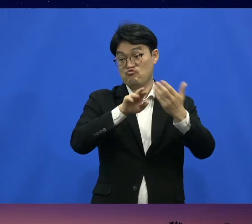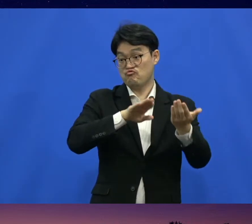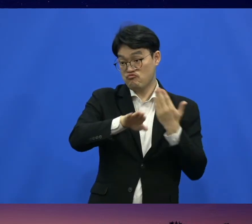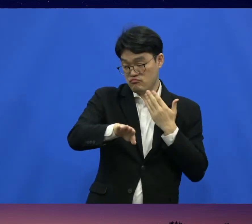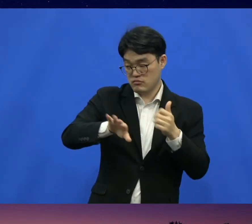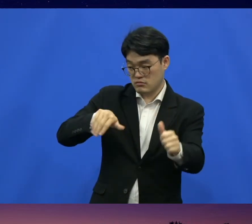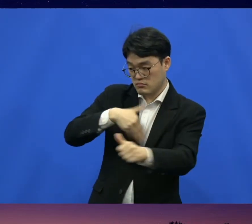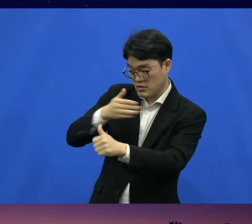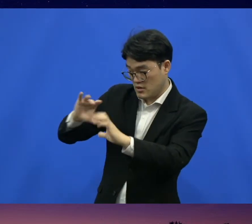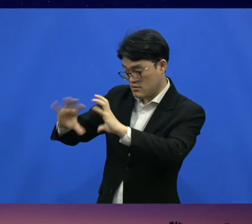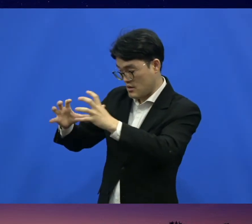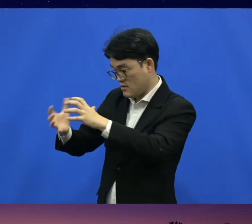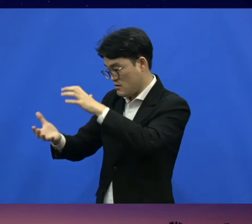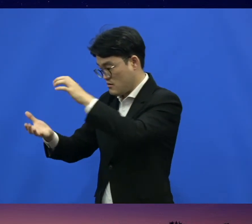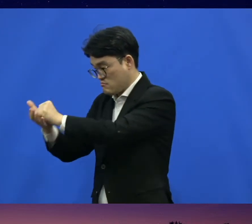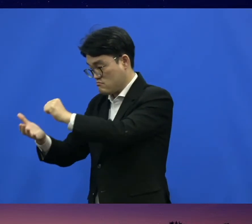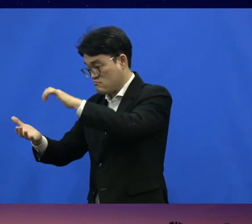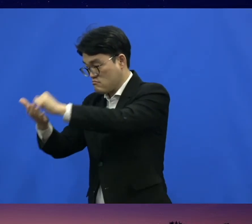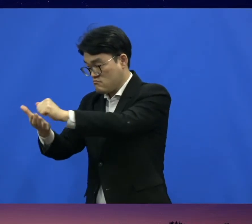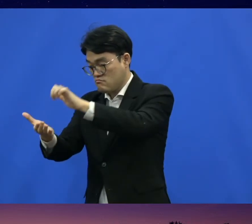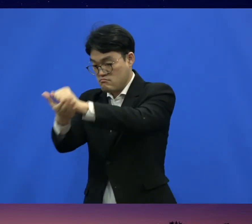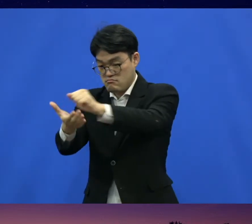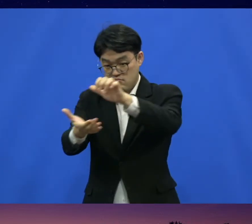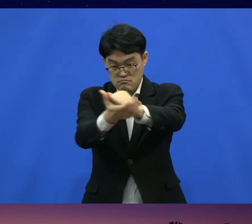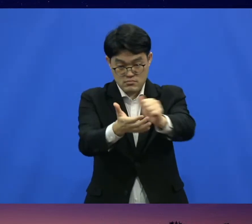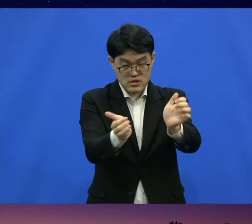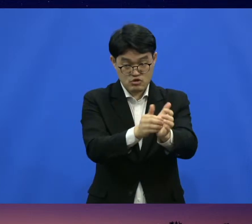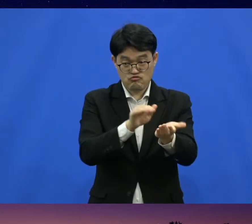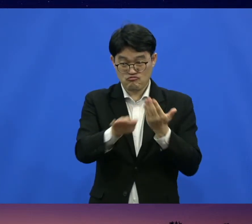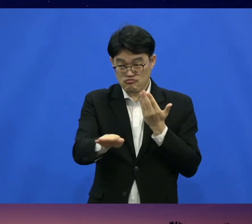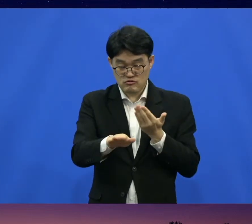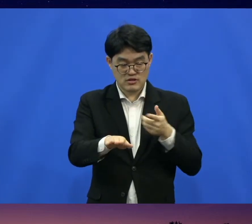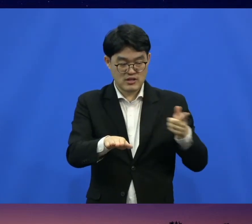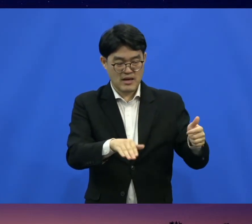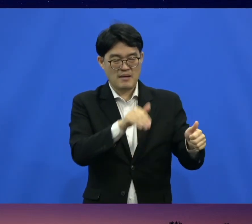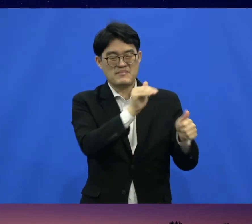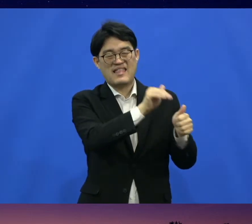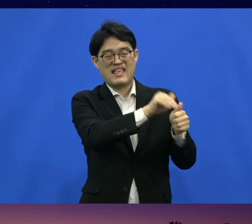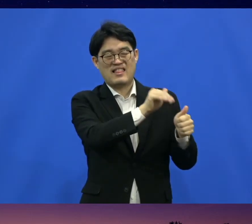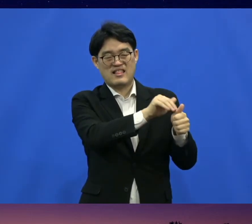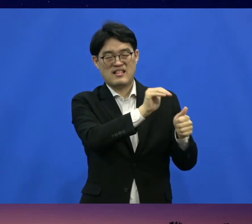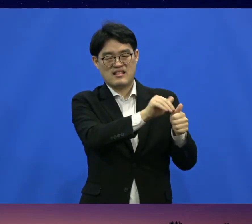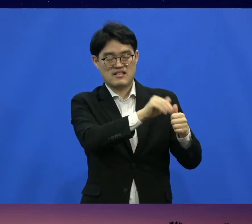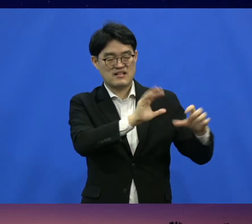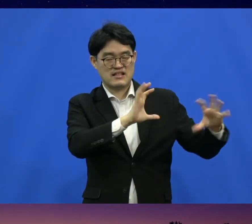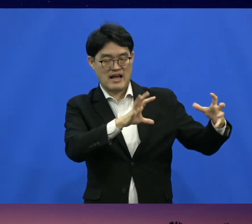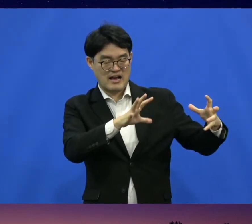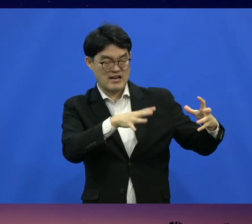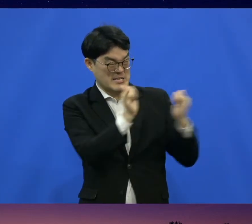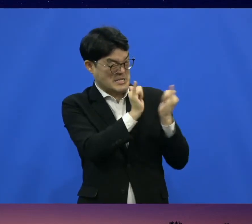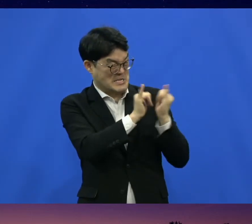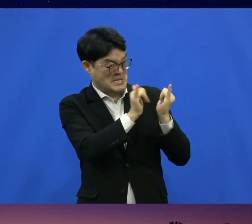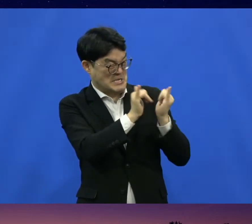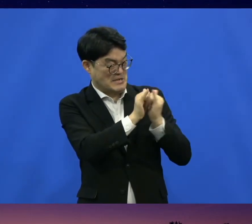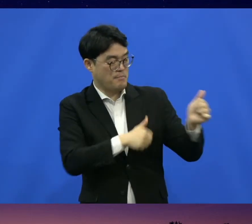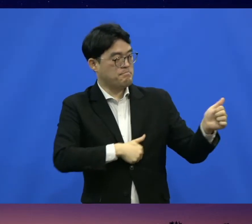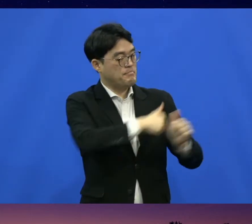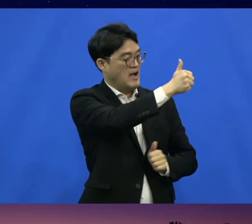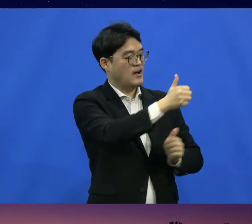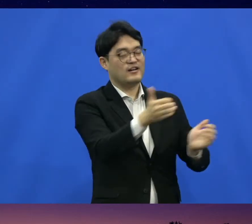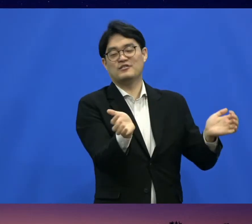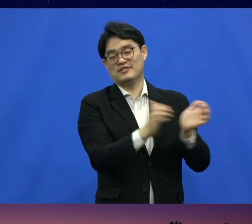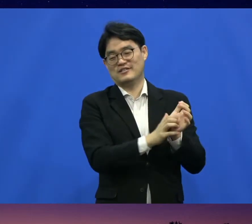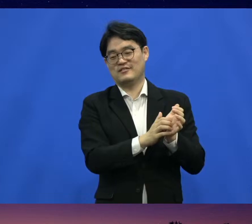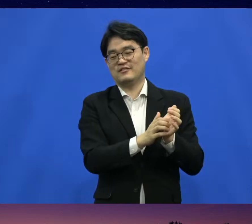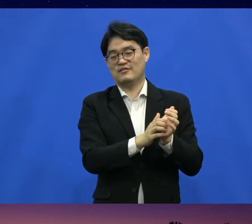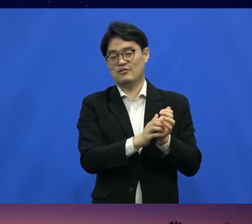제거하고 또 마침내 숙적인 그 블레셋을 침략하여 승리를 거두고